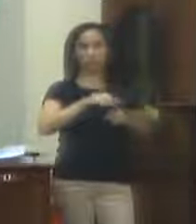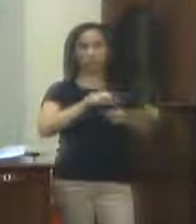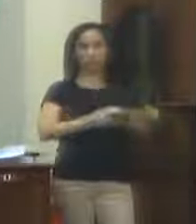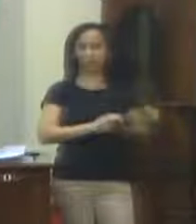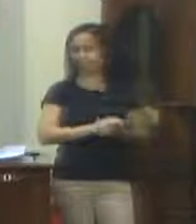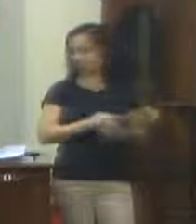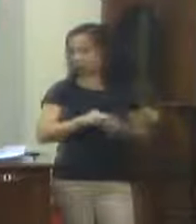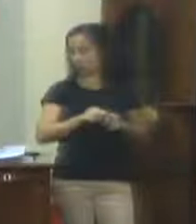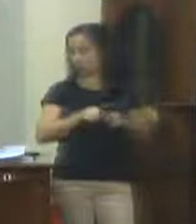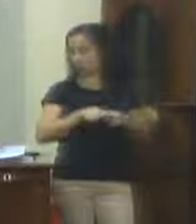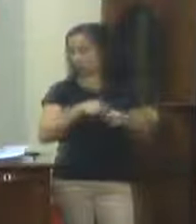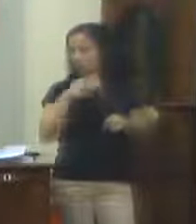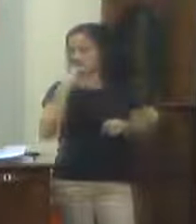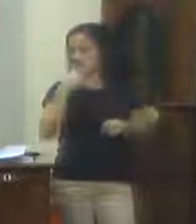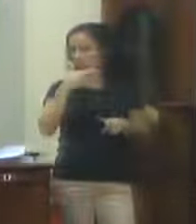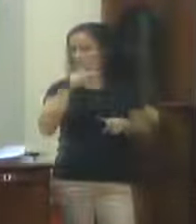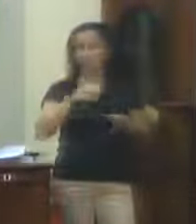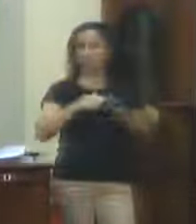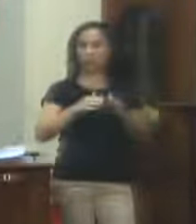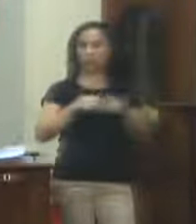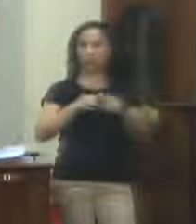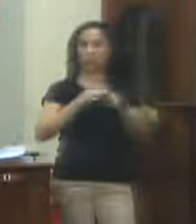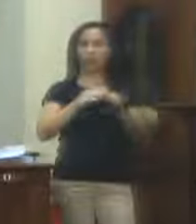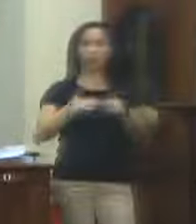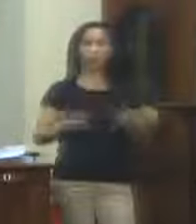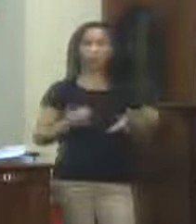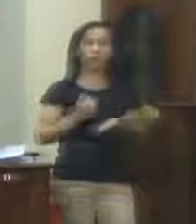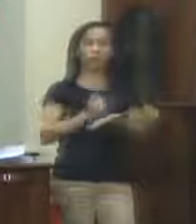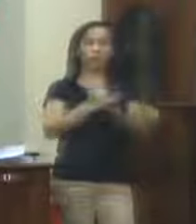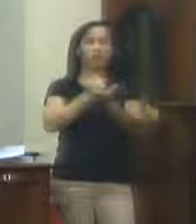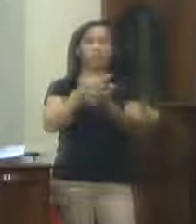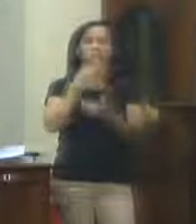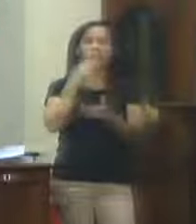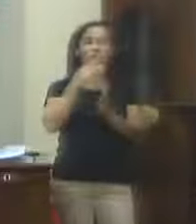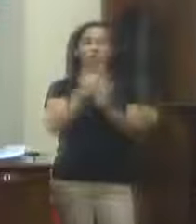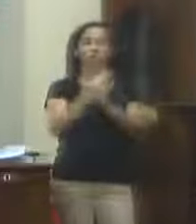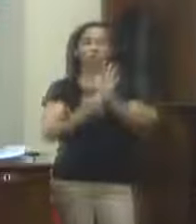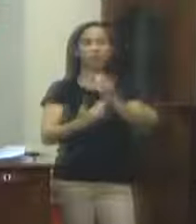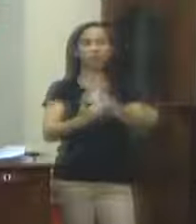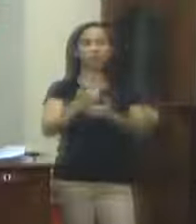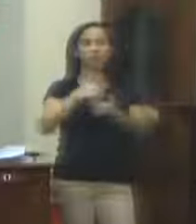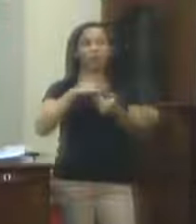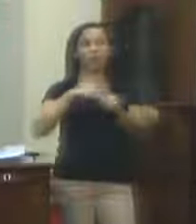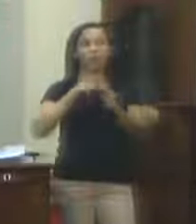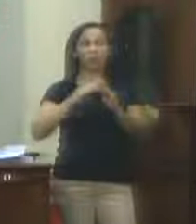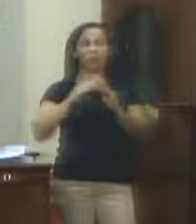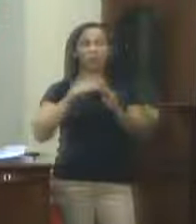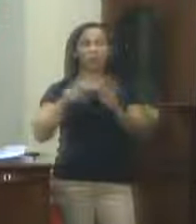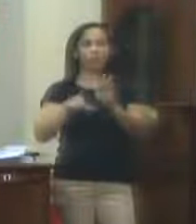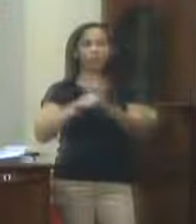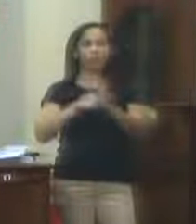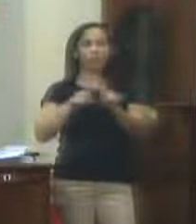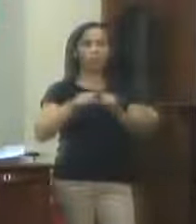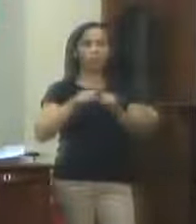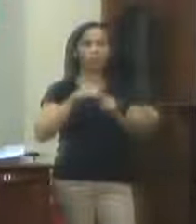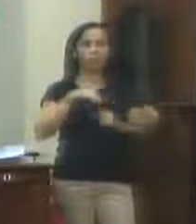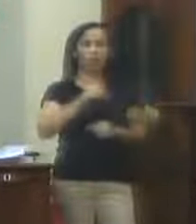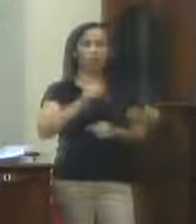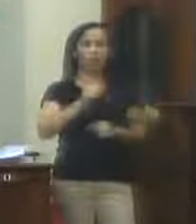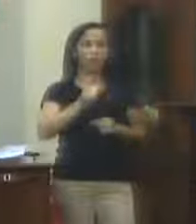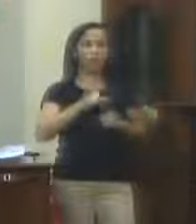infra e subscrito no uso de suas atribuições, com base no que dispõe o regimento interno desta Casa de Leis, requer a mesa